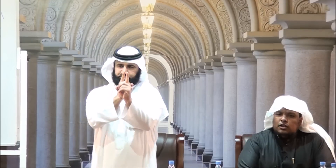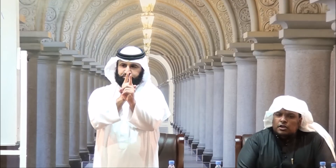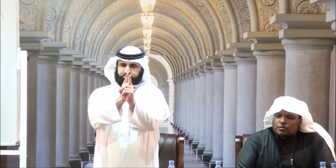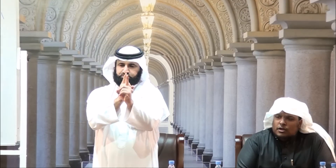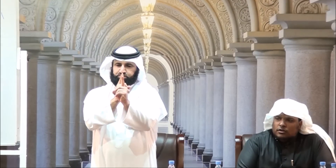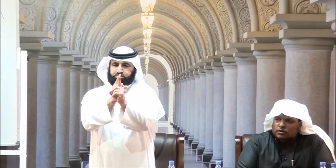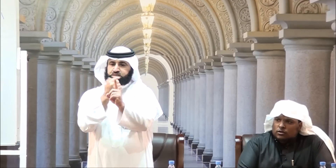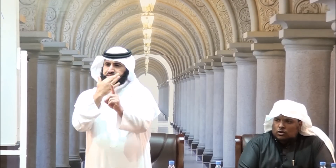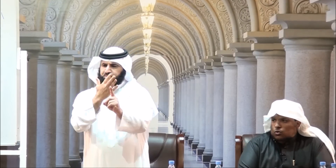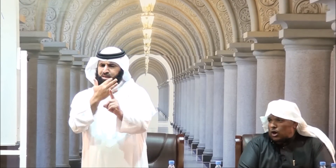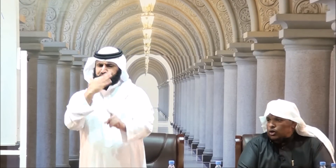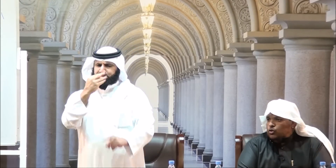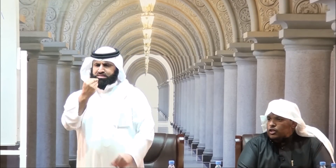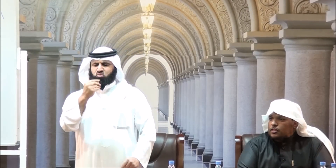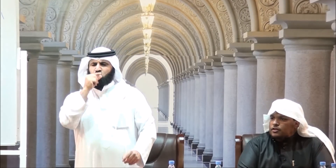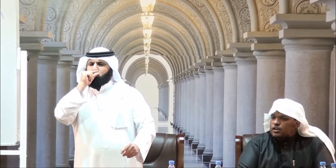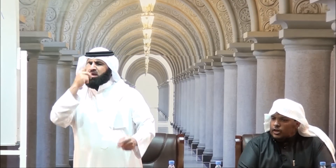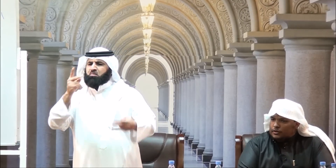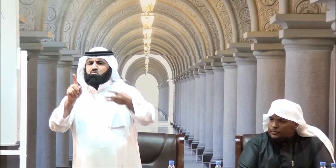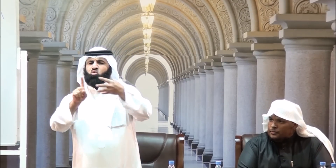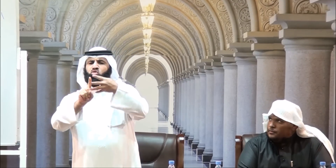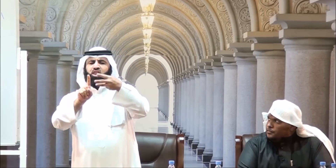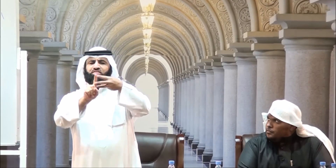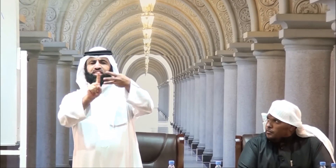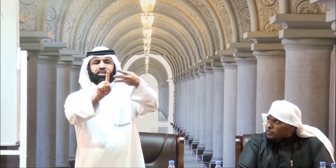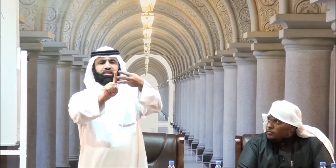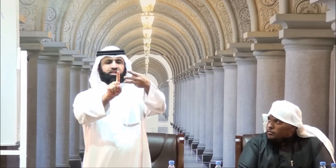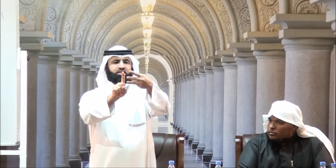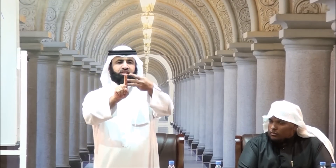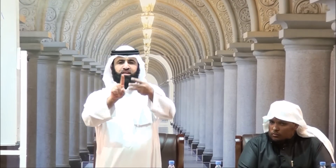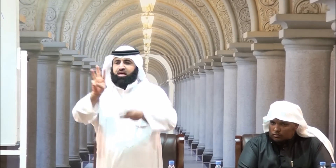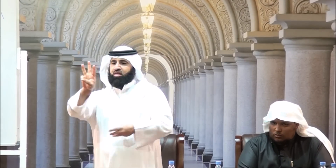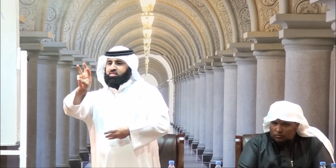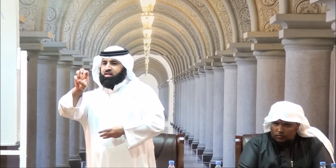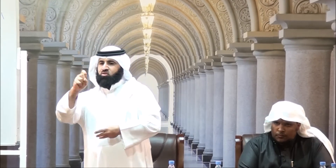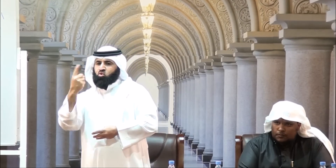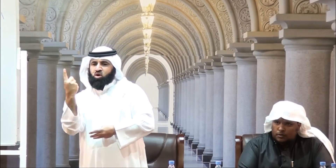عمره تقريبا 31 سنة